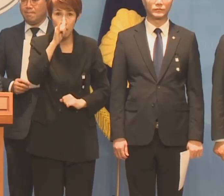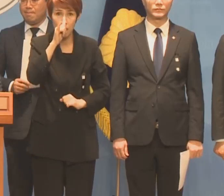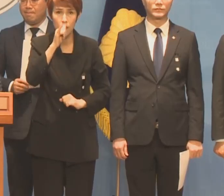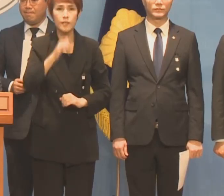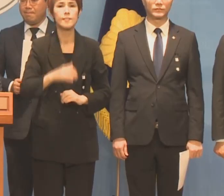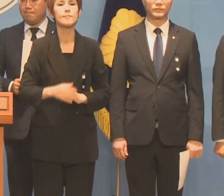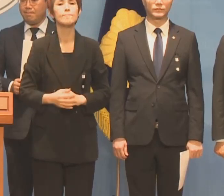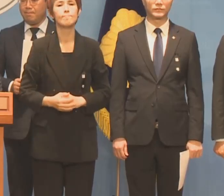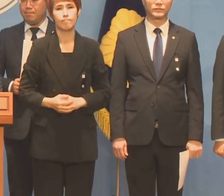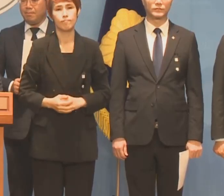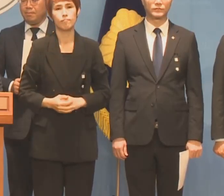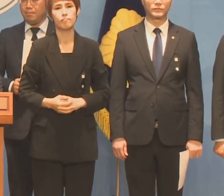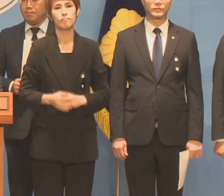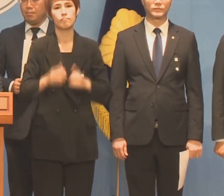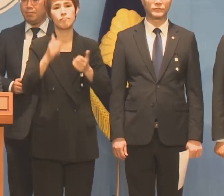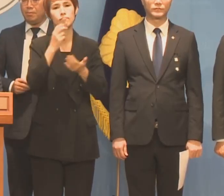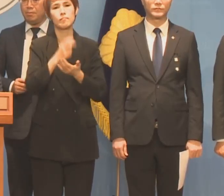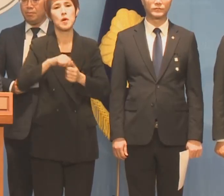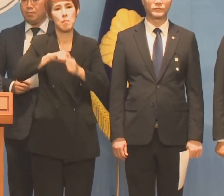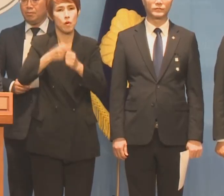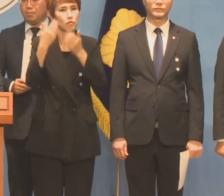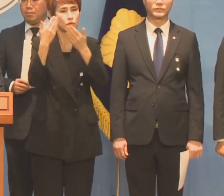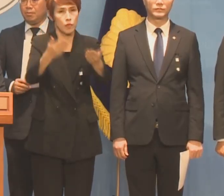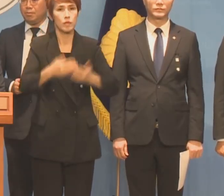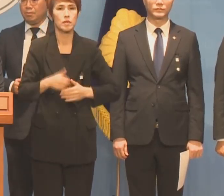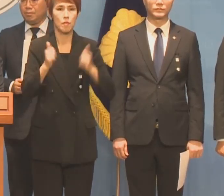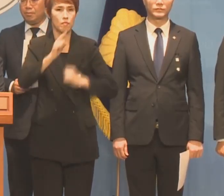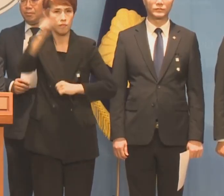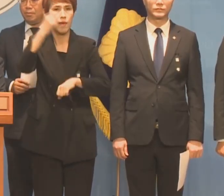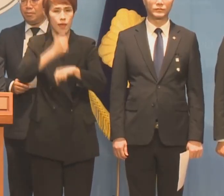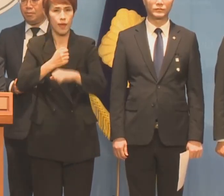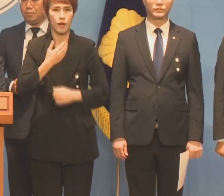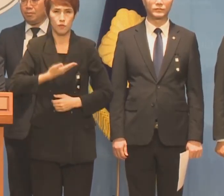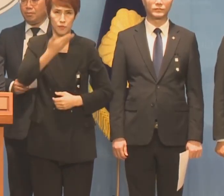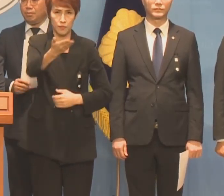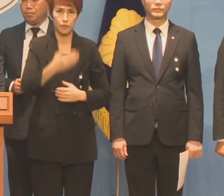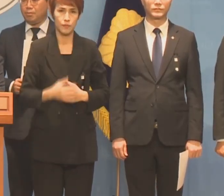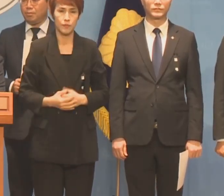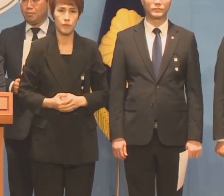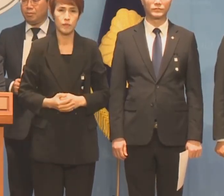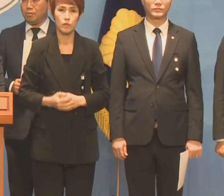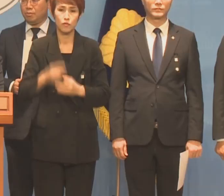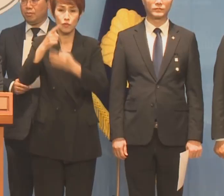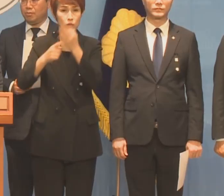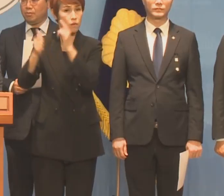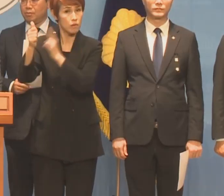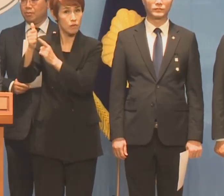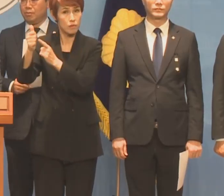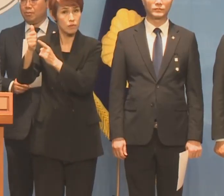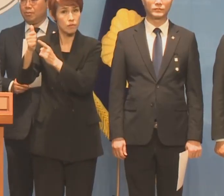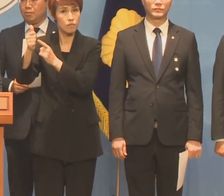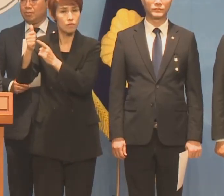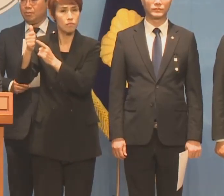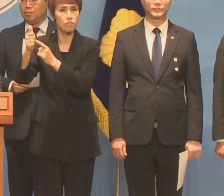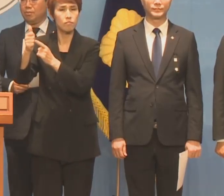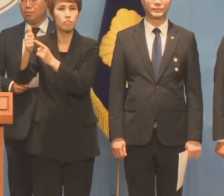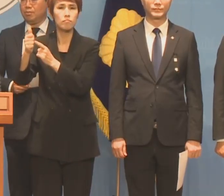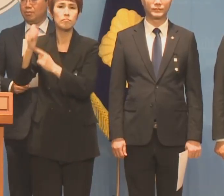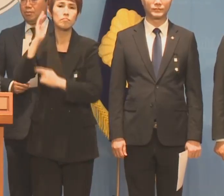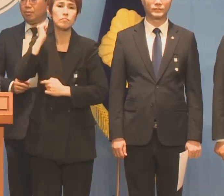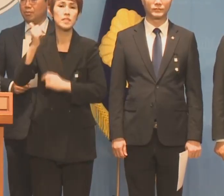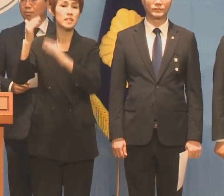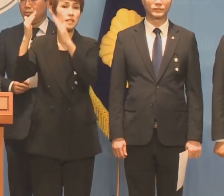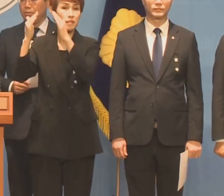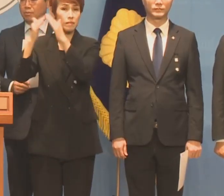또한 법적 책임을 질 수밖에 없다는 말씀을 드리면서 윤석열은 관저에서